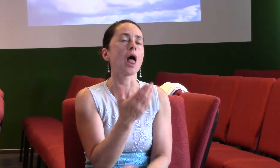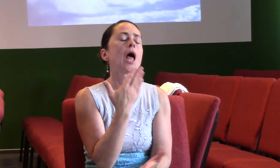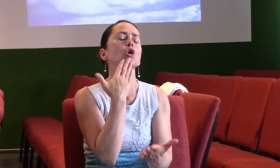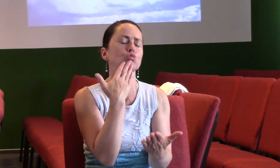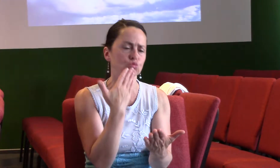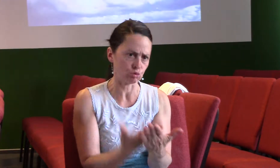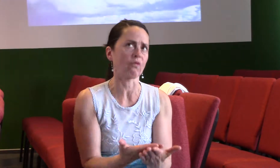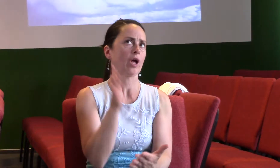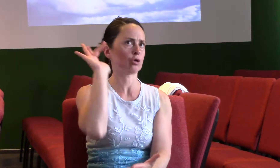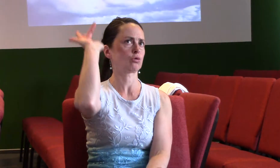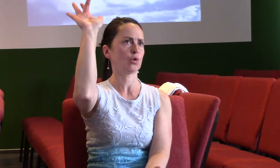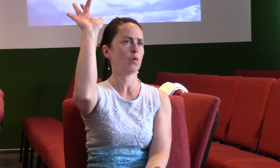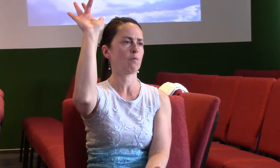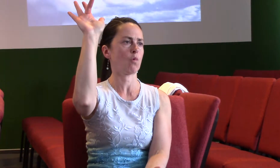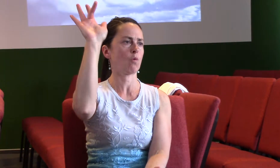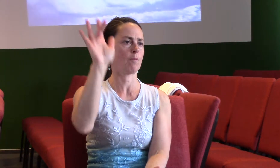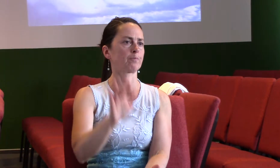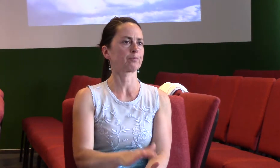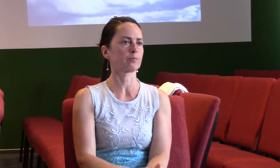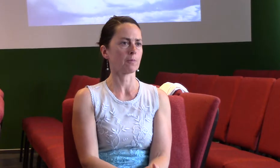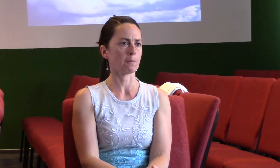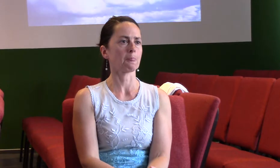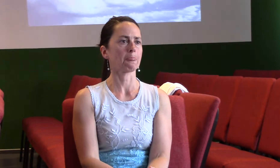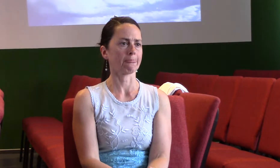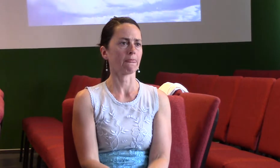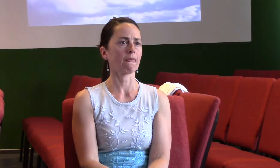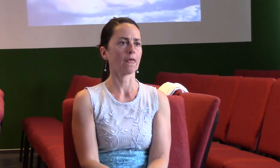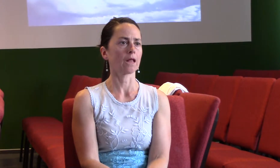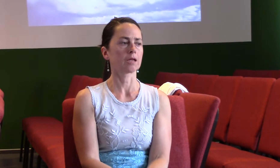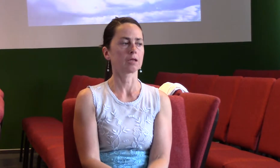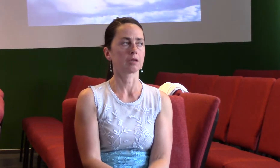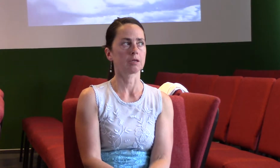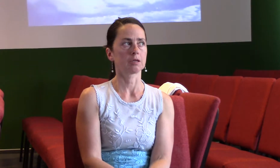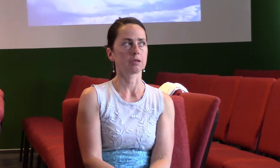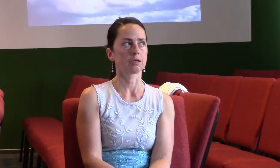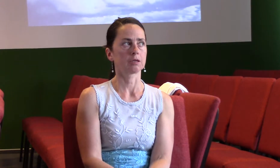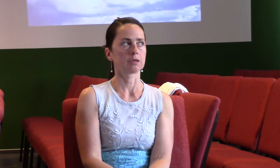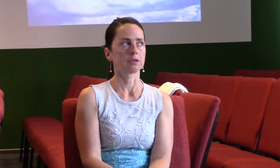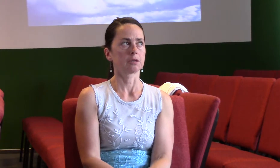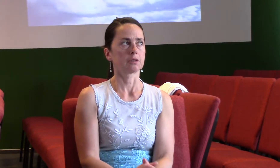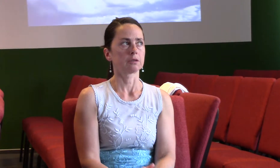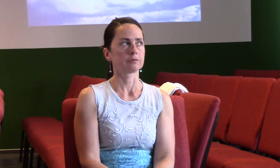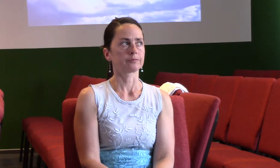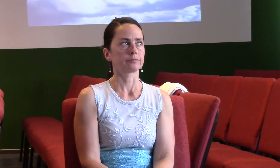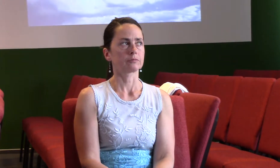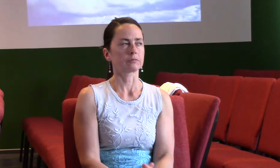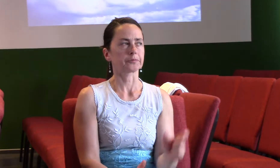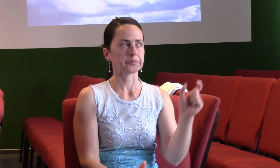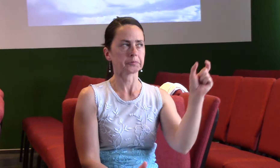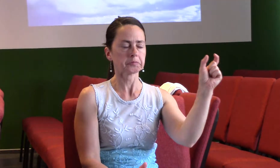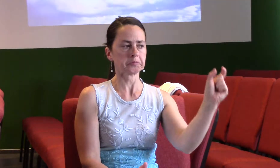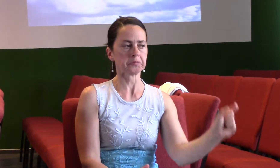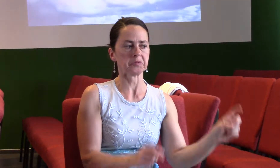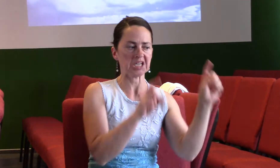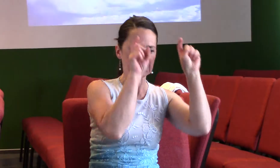Totiž satan nás smí zkoušet. Bůh je naprosto spravedlivý a když